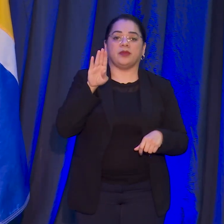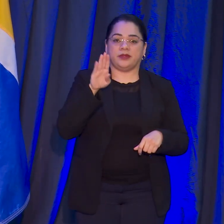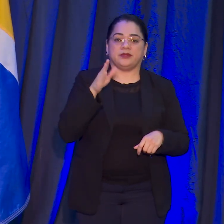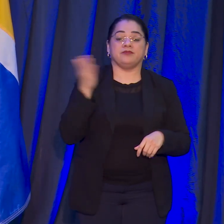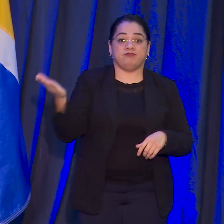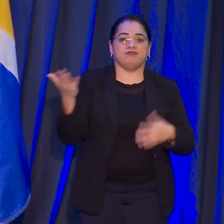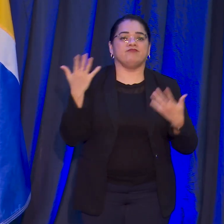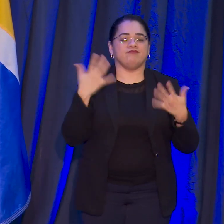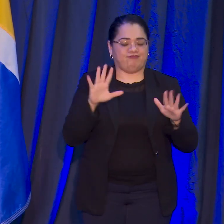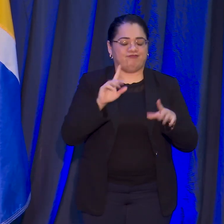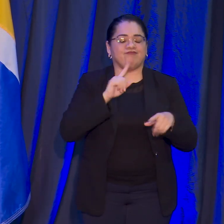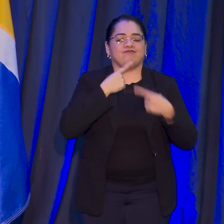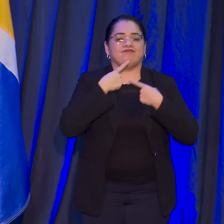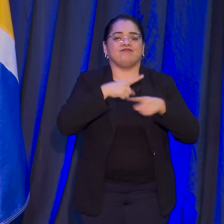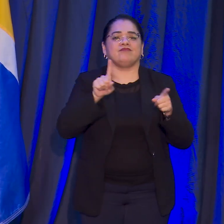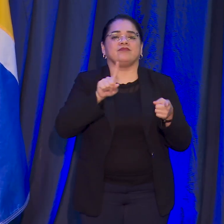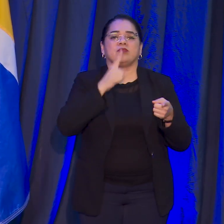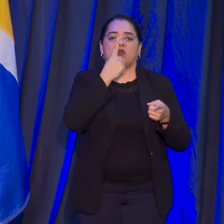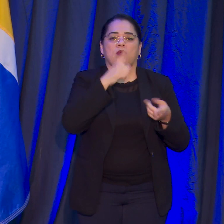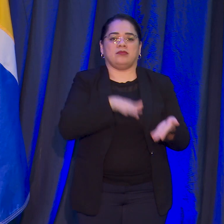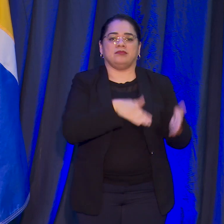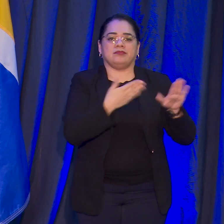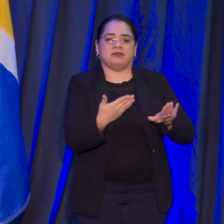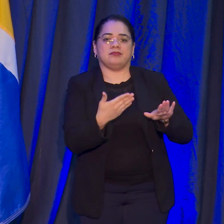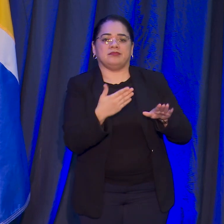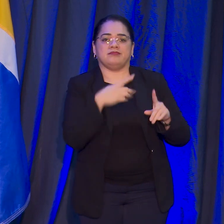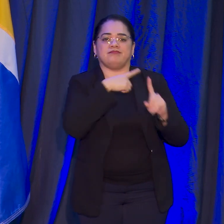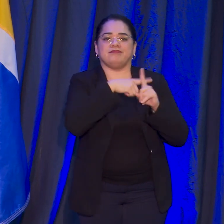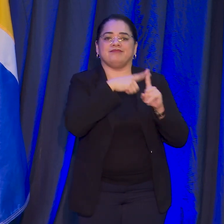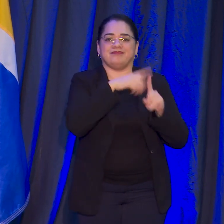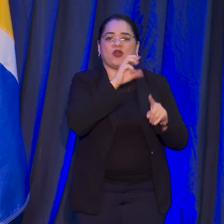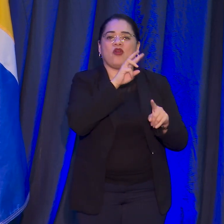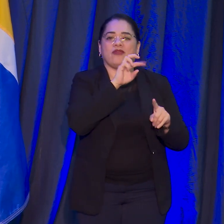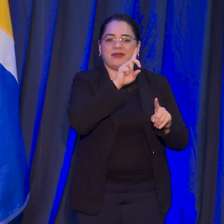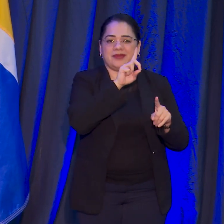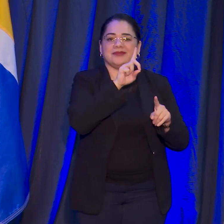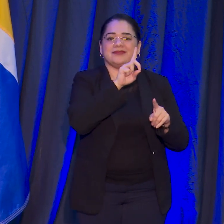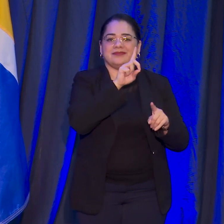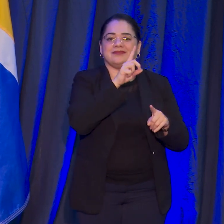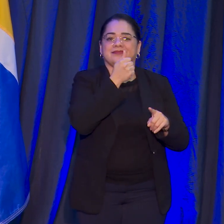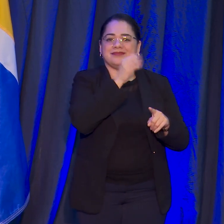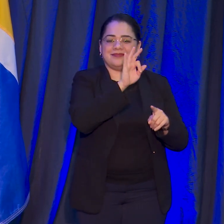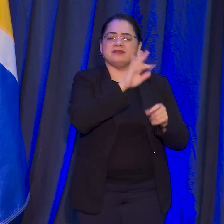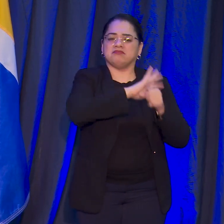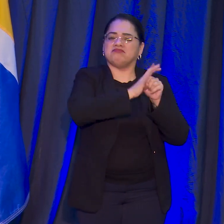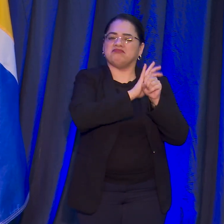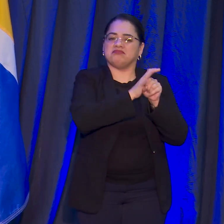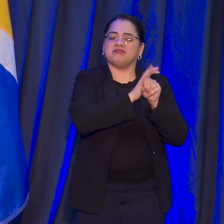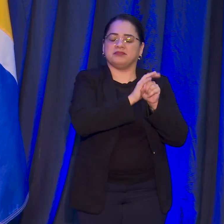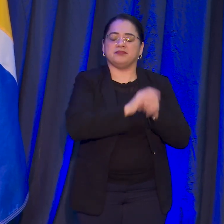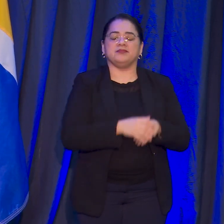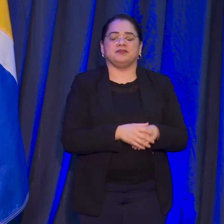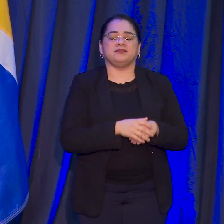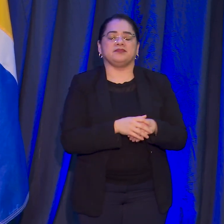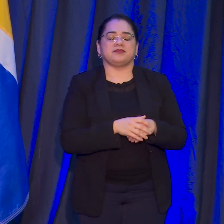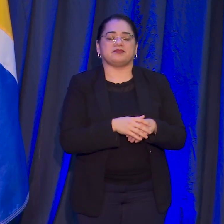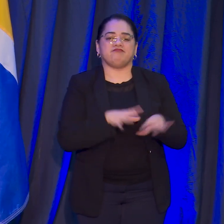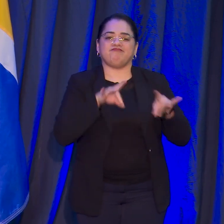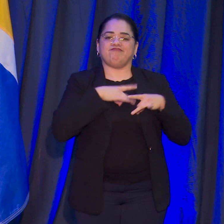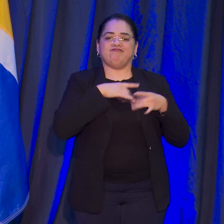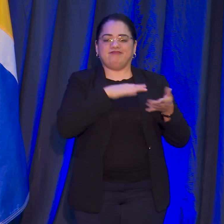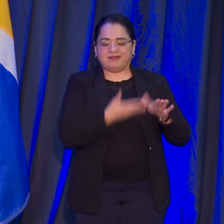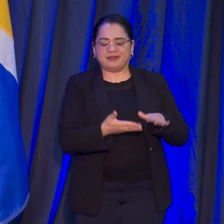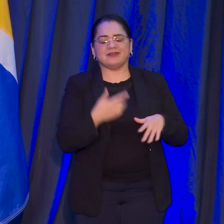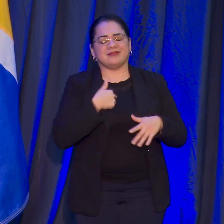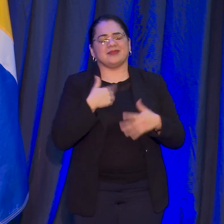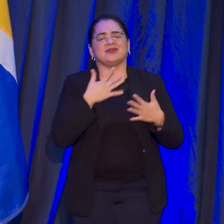confirmado la primera muerte de COVID-19, también conocido como coronavirus. Compartimos esta información con mucho dolor.